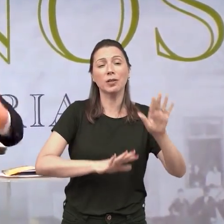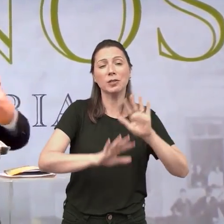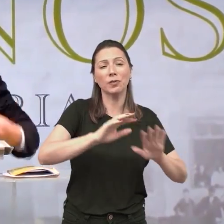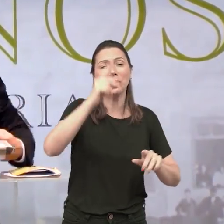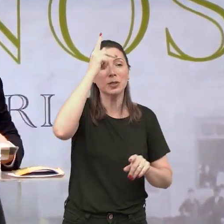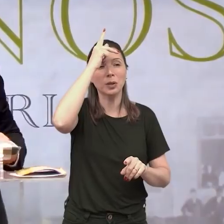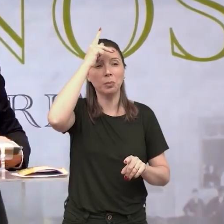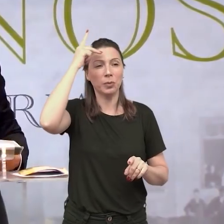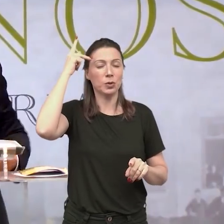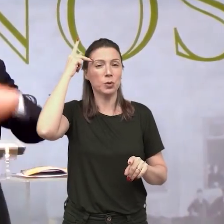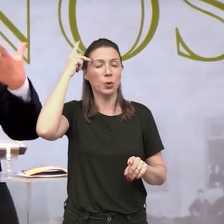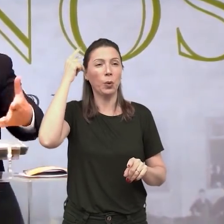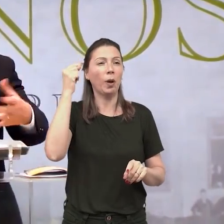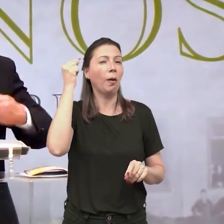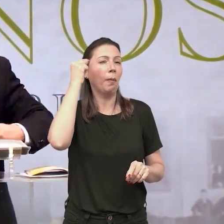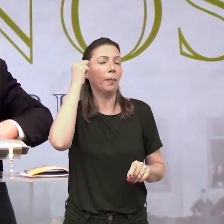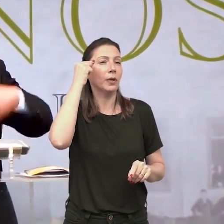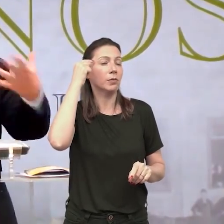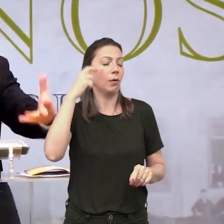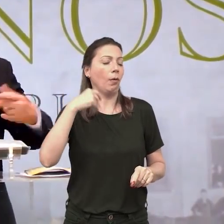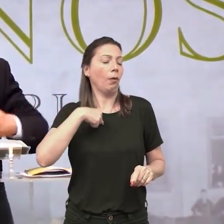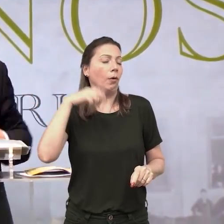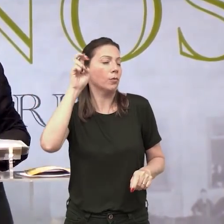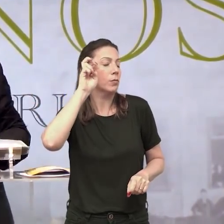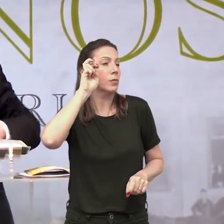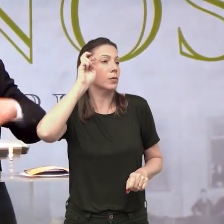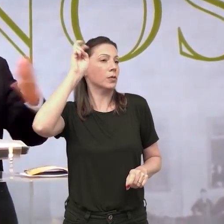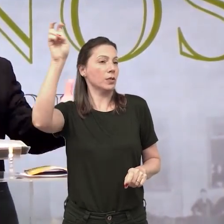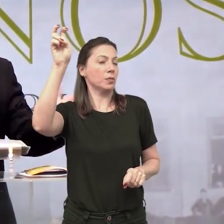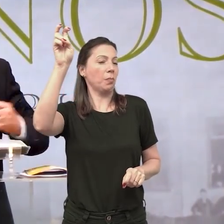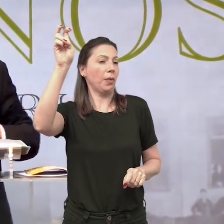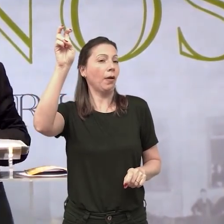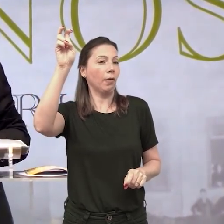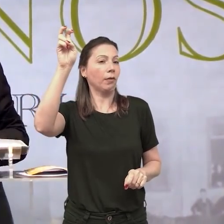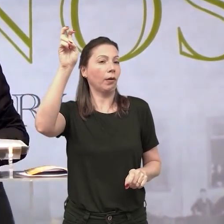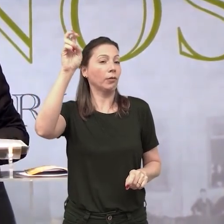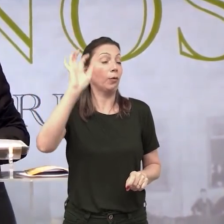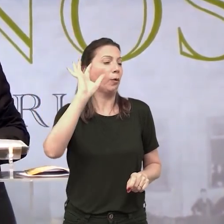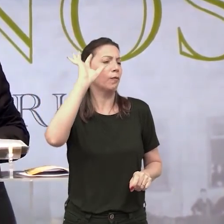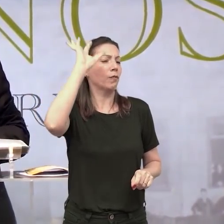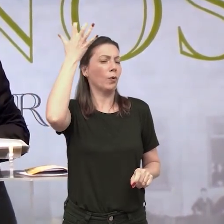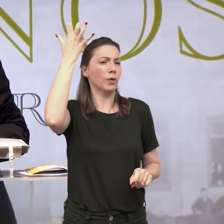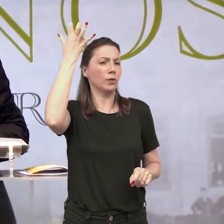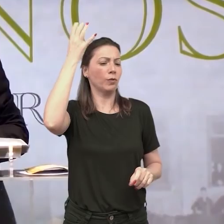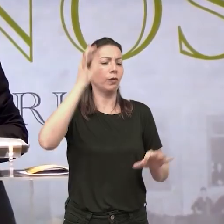Porque nós sabemos. Nós vamos fazer conta, nós vamos fazer isso, nós somos os caras.